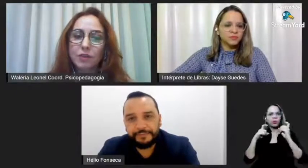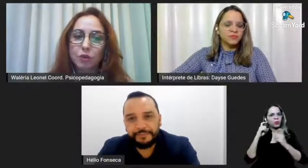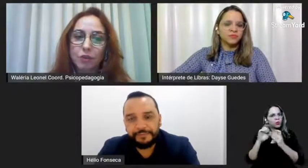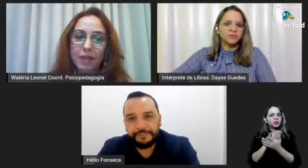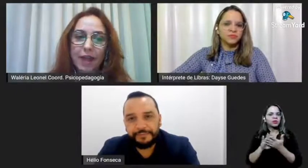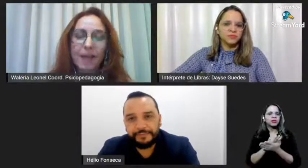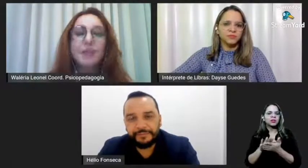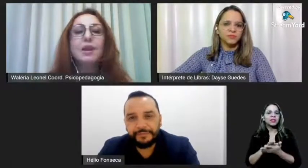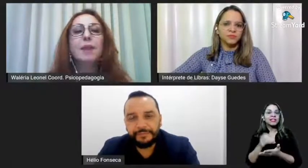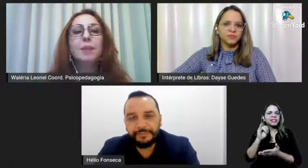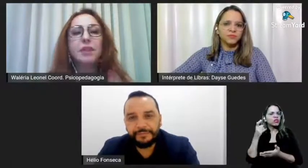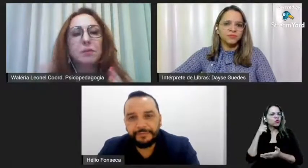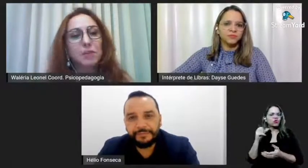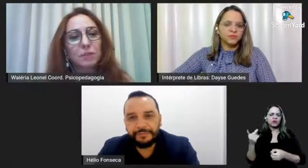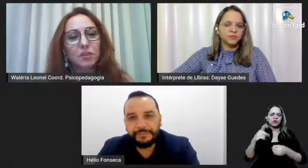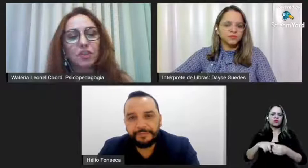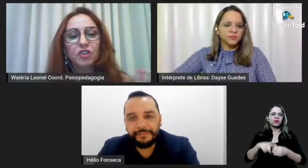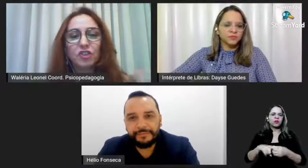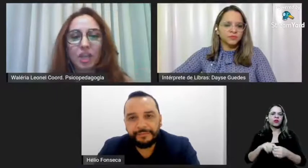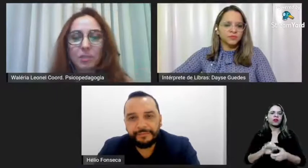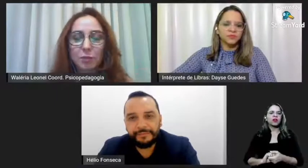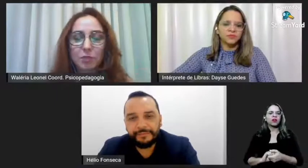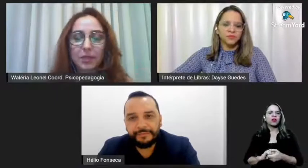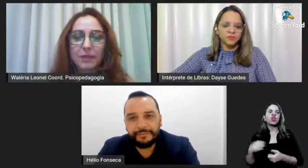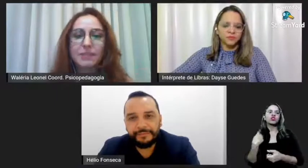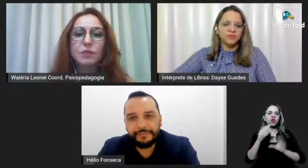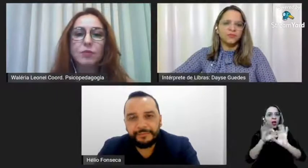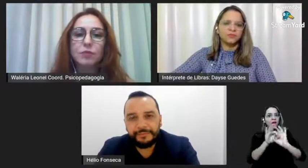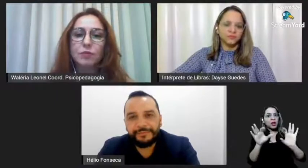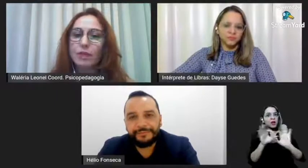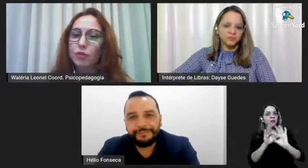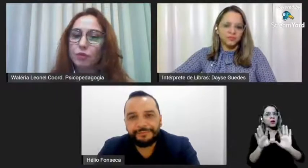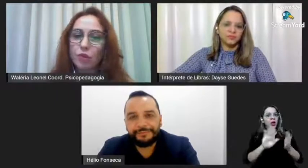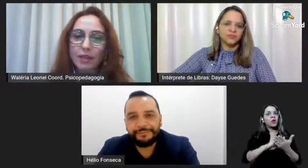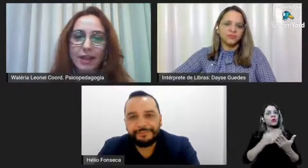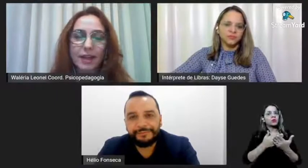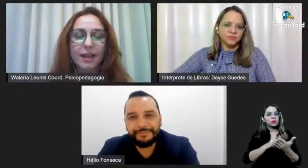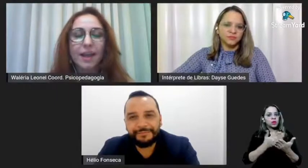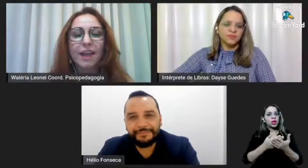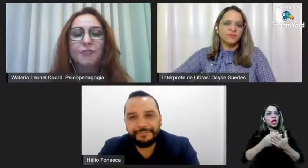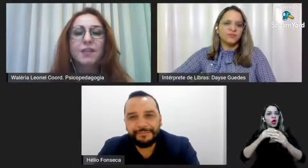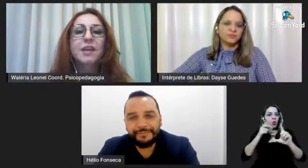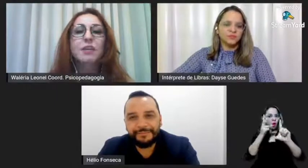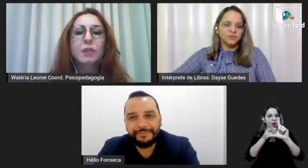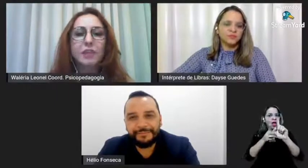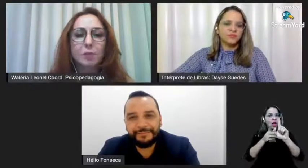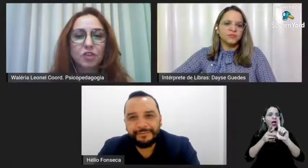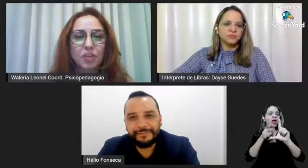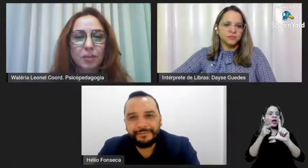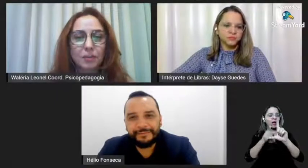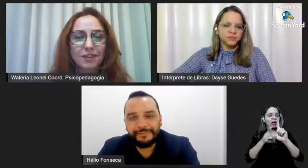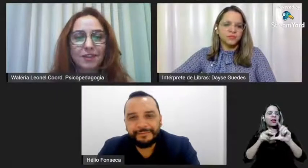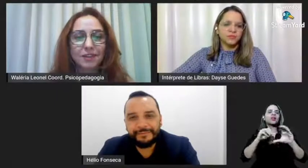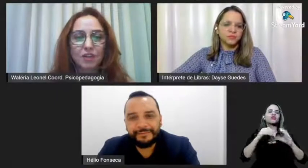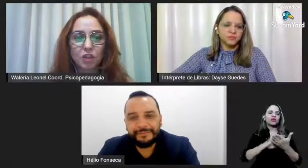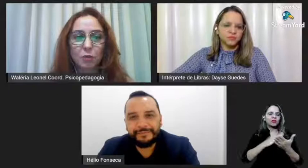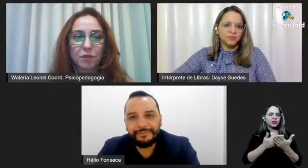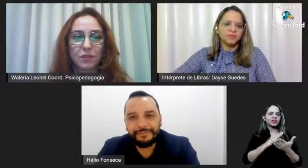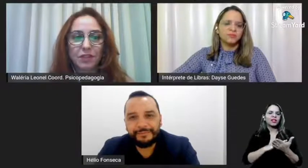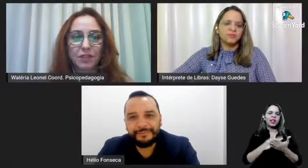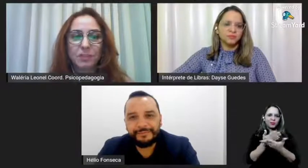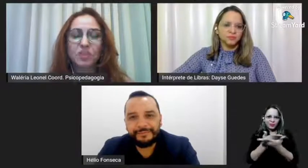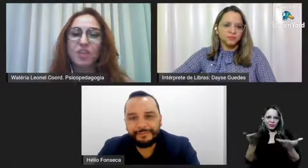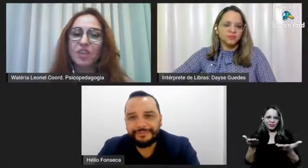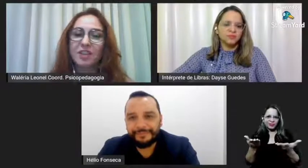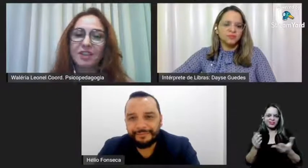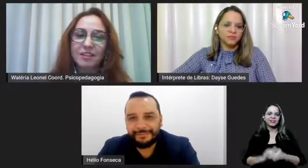consiga retornar, amanhã mesmo a gente já disponibiliza com, né, toda a live com intérprete de Libras gravadinho para